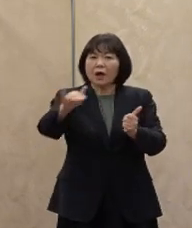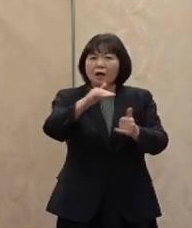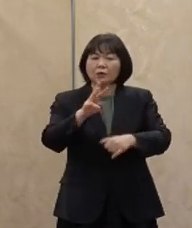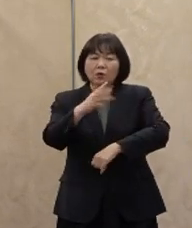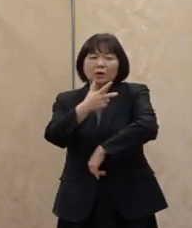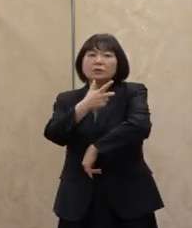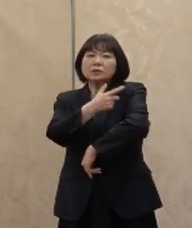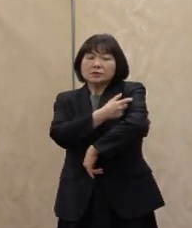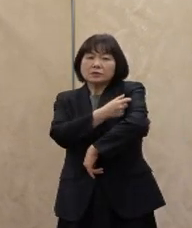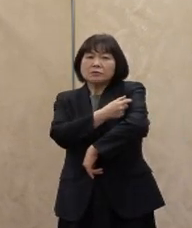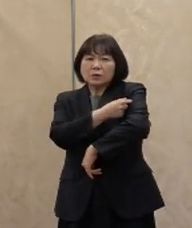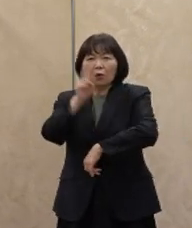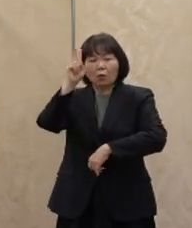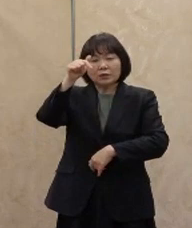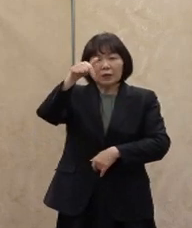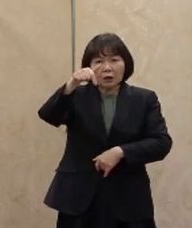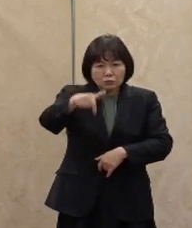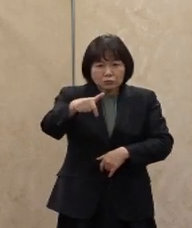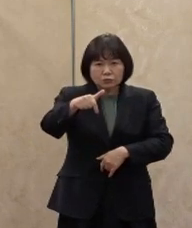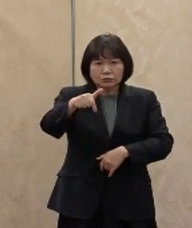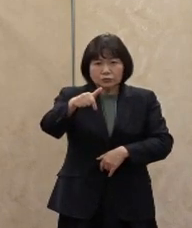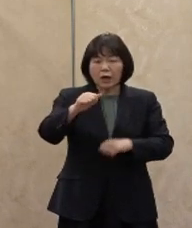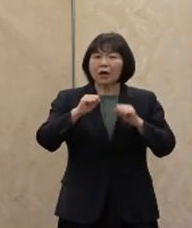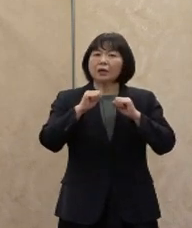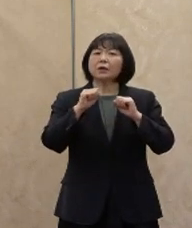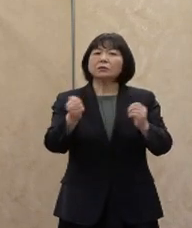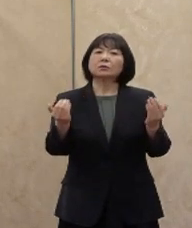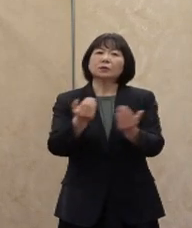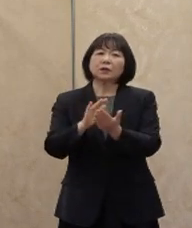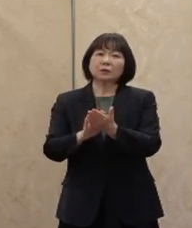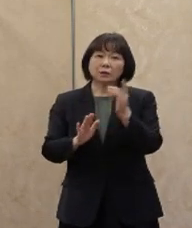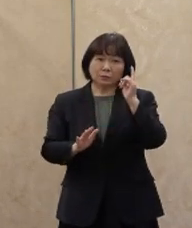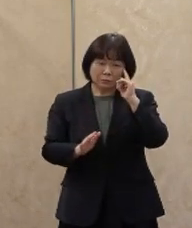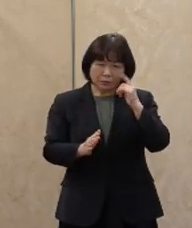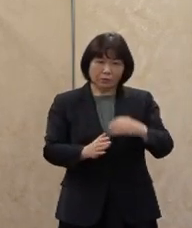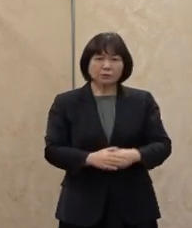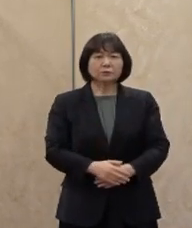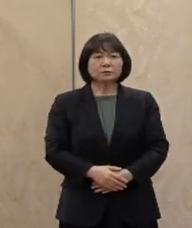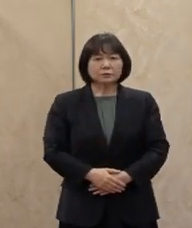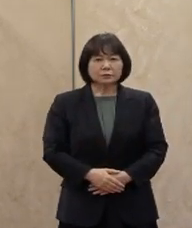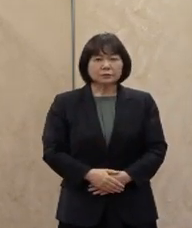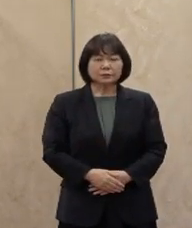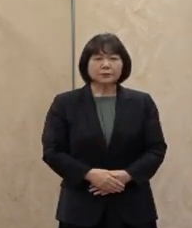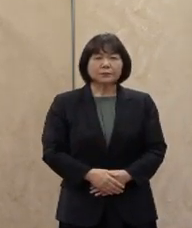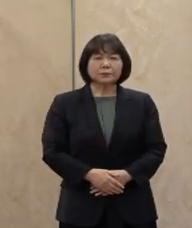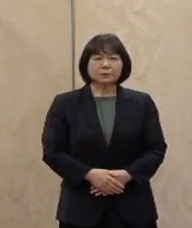については大阪府が仕事ということになりますので、まさに今